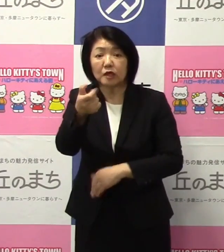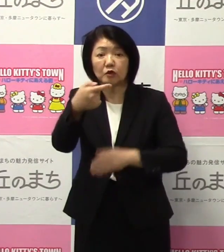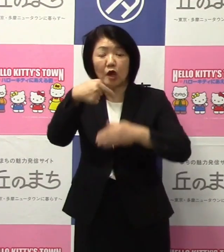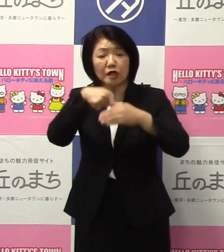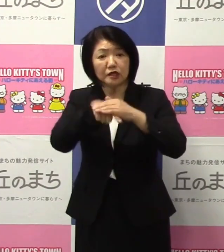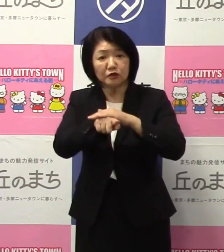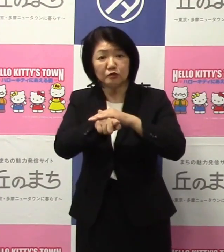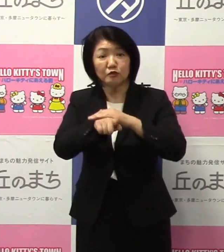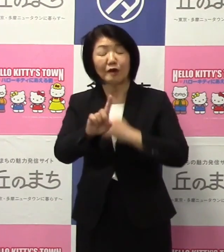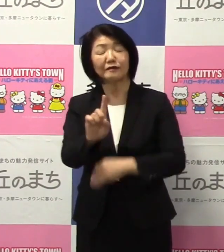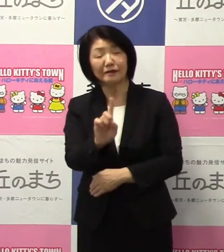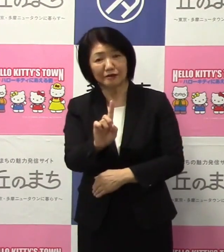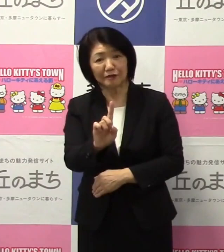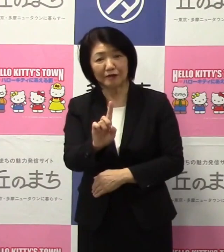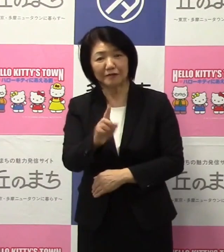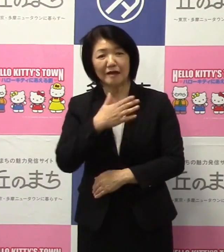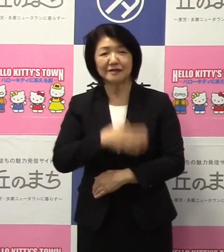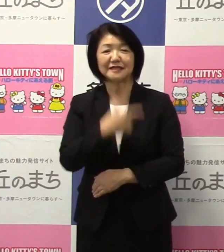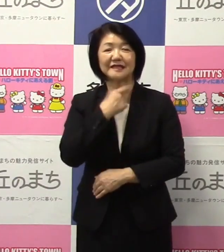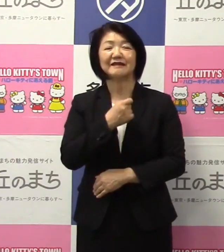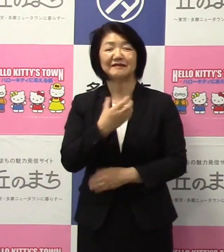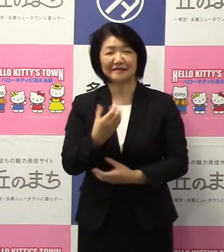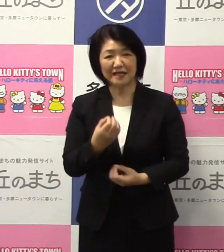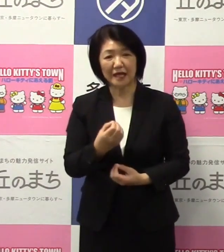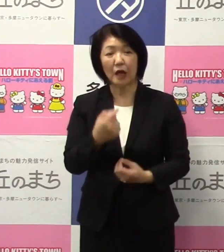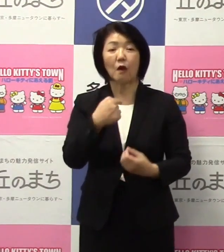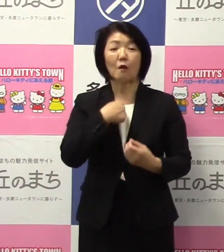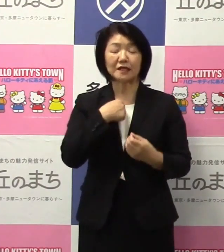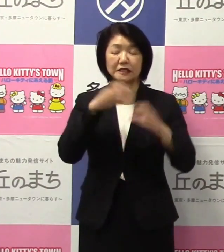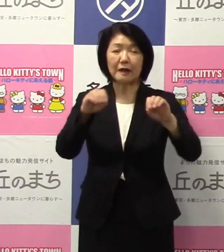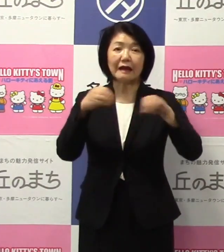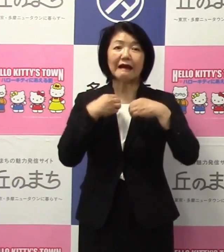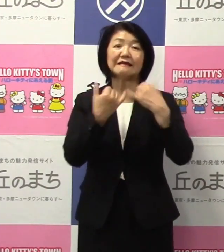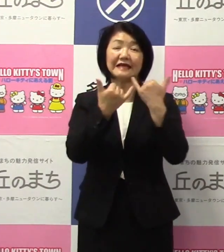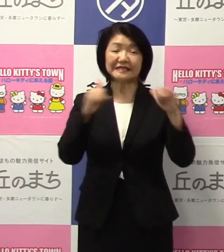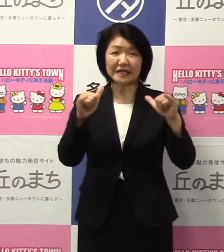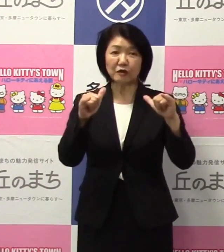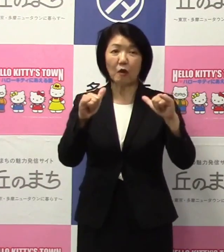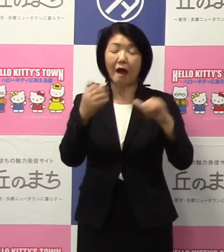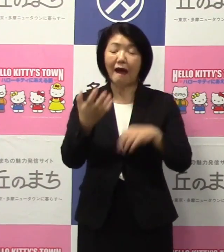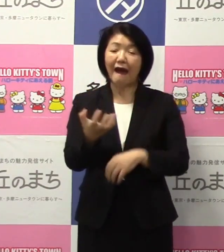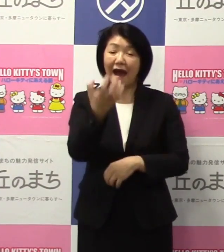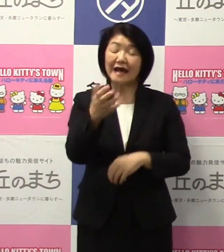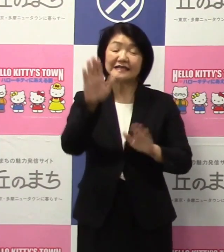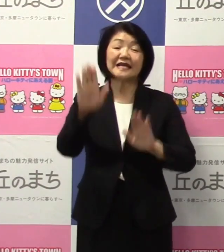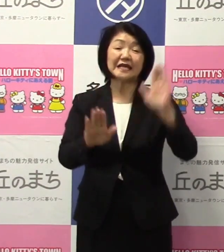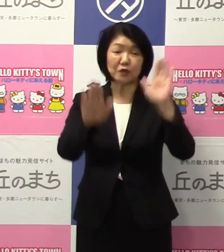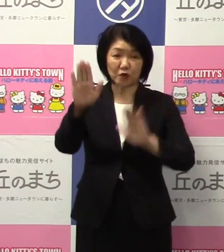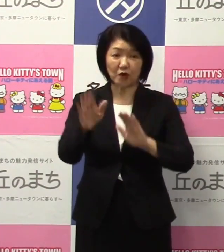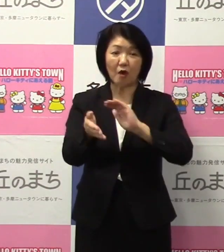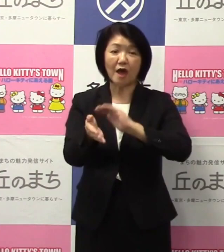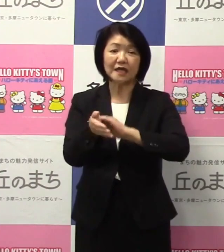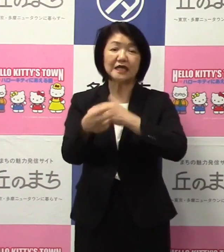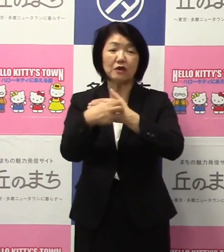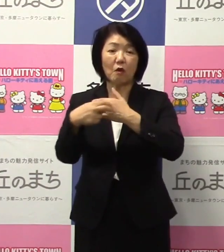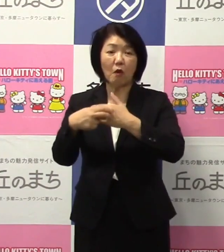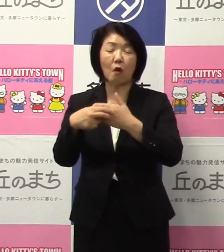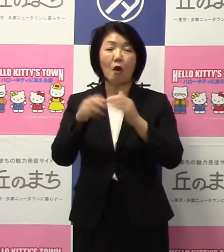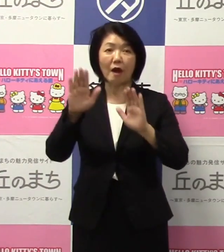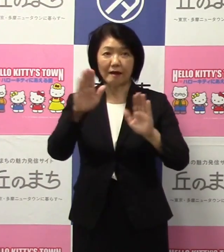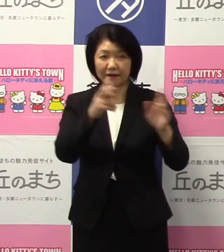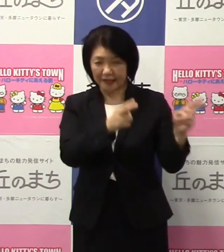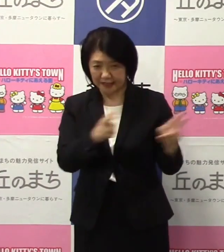いですね。私は感染者の発生状況、医療体制など地域によ